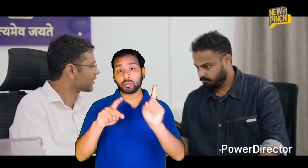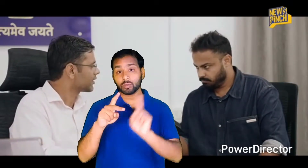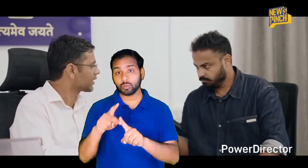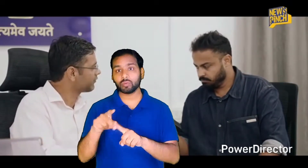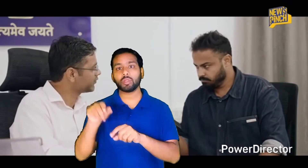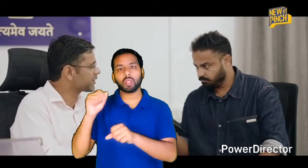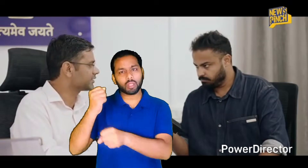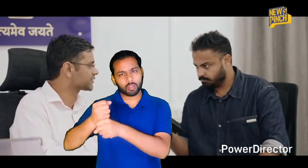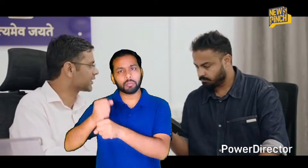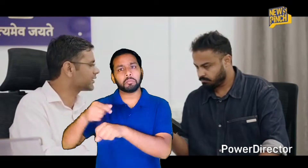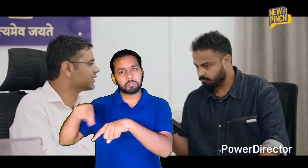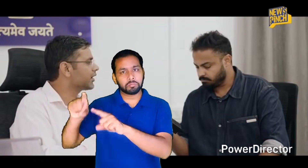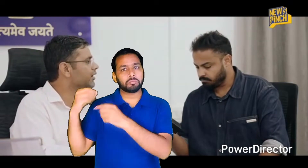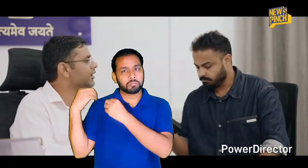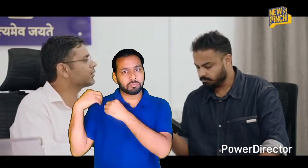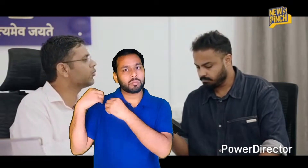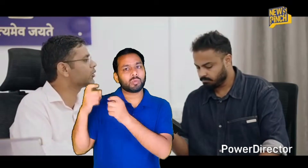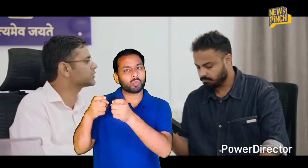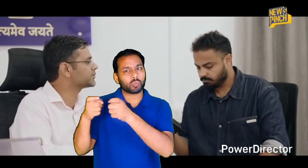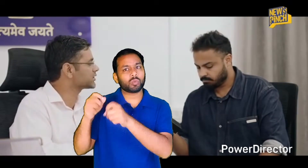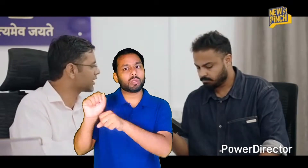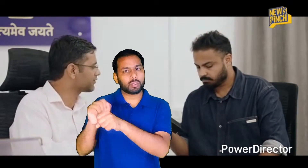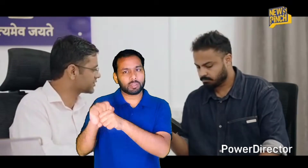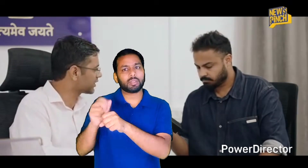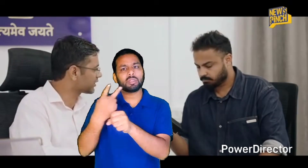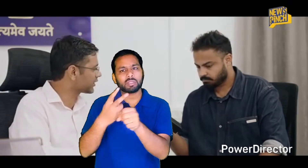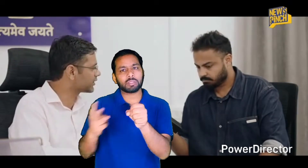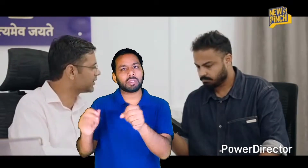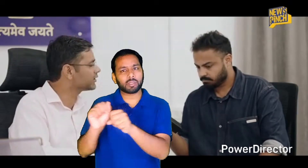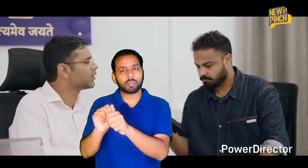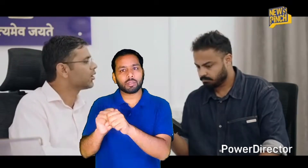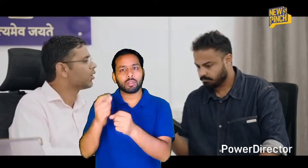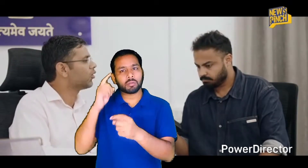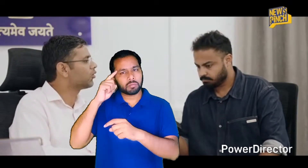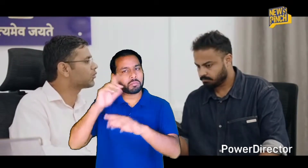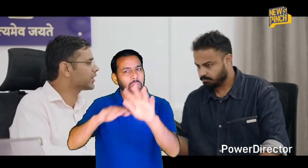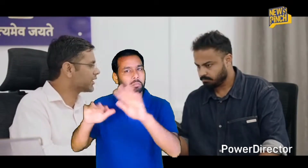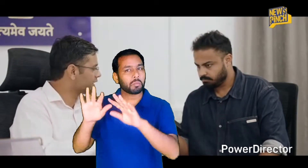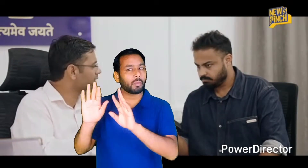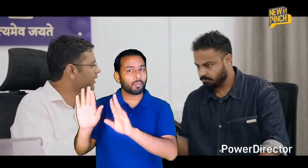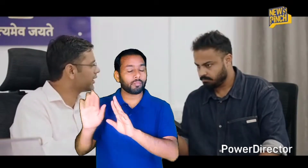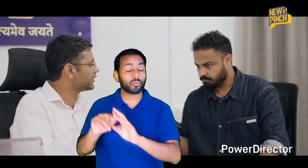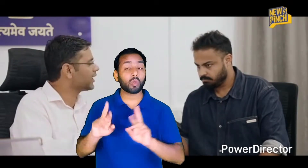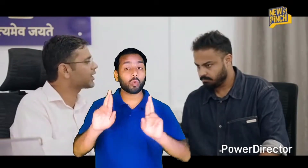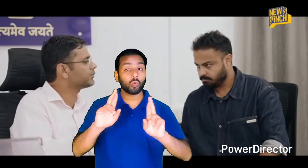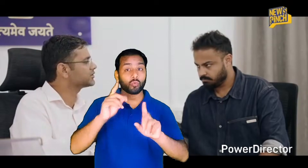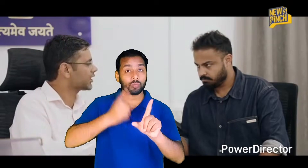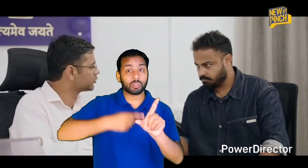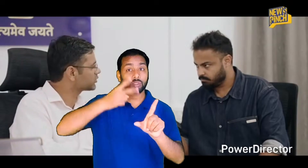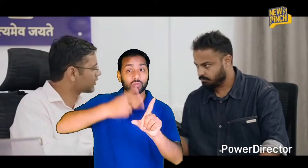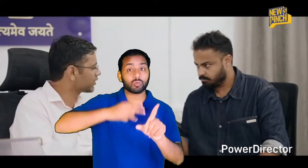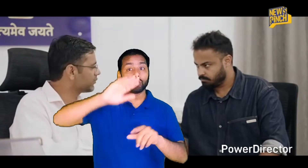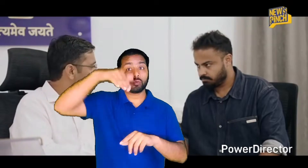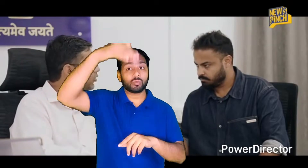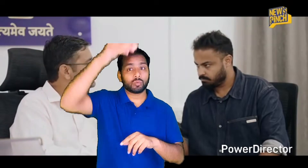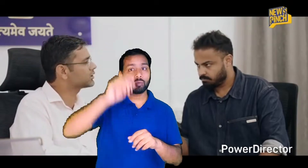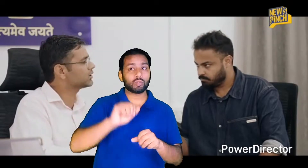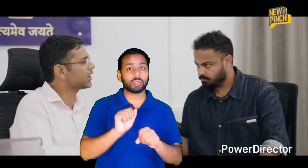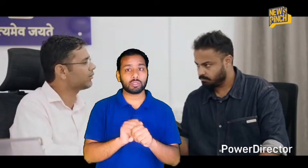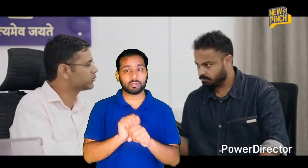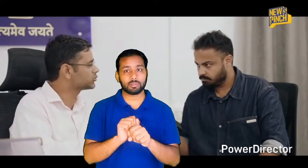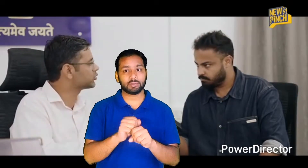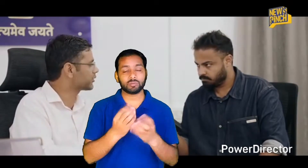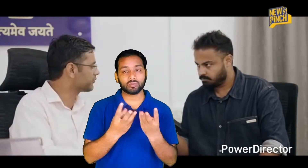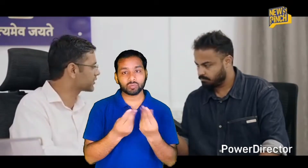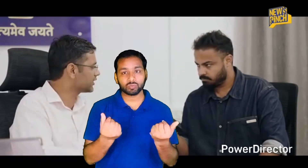सरकार काफ़ी प्रयास कर रही है, अलग अलग मॉडल्स पे सरकार विचार कर रही है और मेरा यही मानना है कि आगामी साल 2 साल भर में बहुत